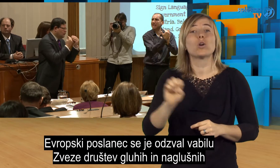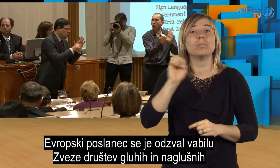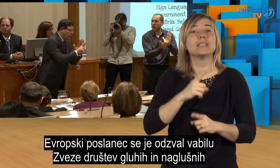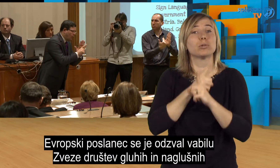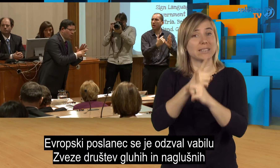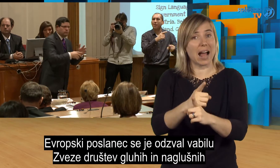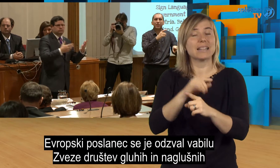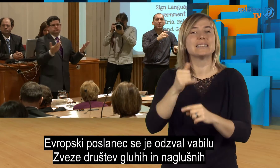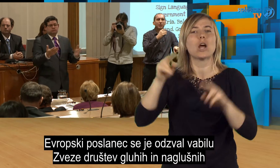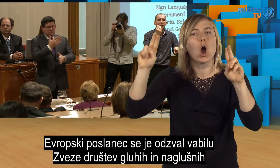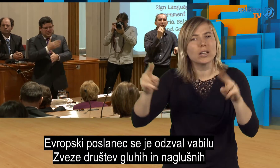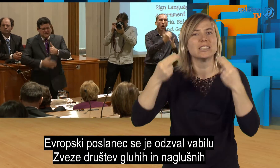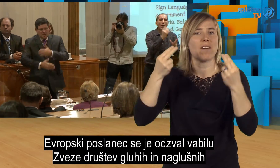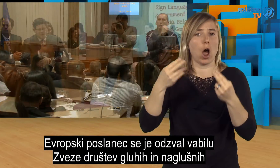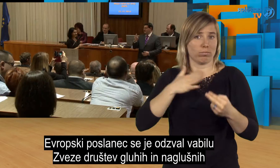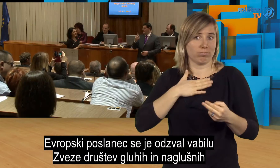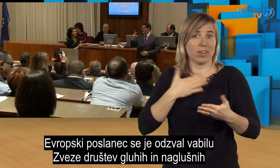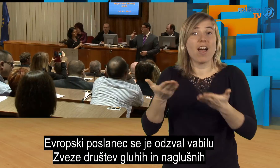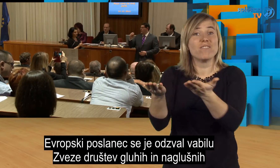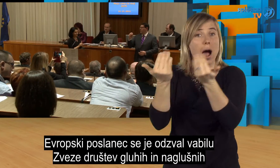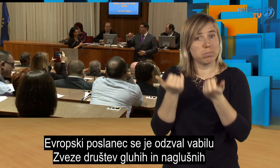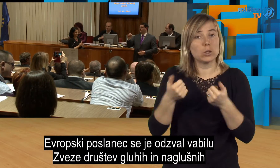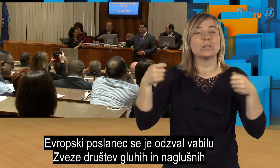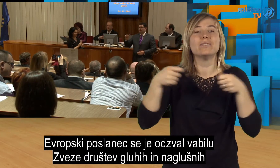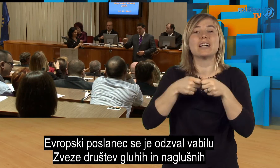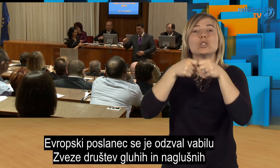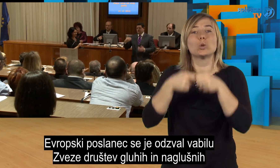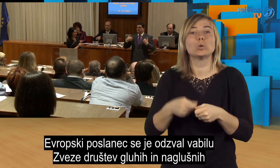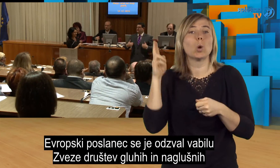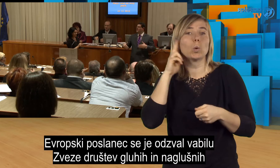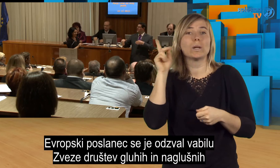Evropski poslanec se je odzval vabilu Zveze društev gluhih in naglušnih Slovenije ter se ob